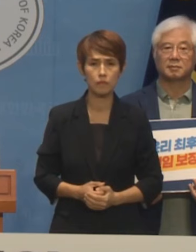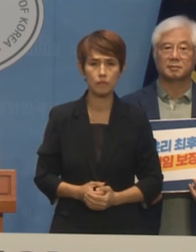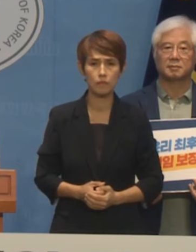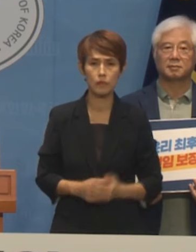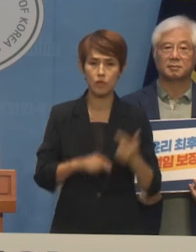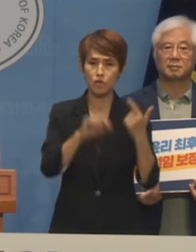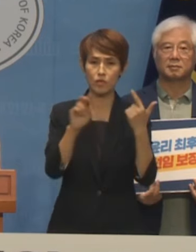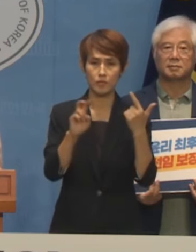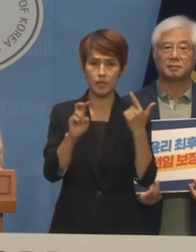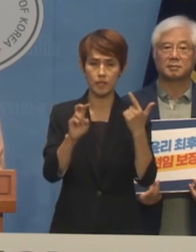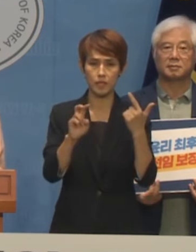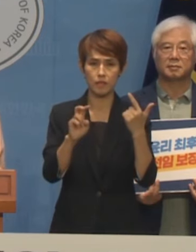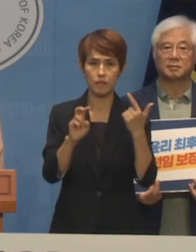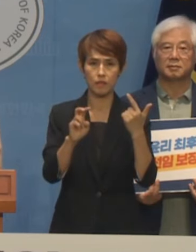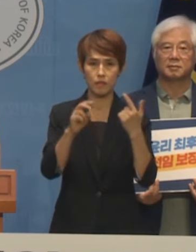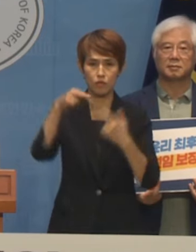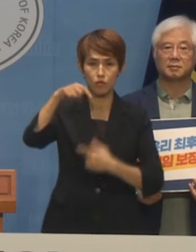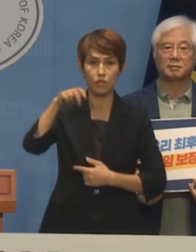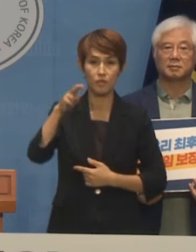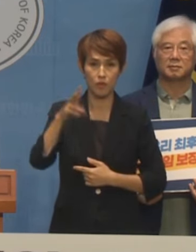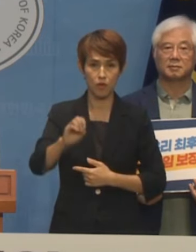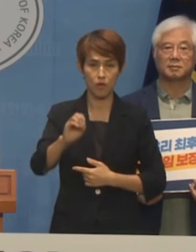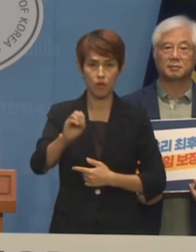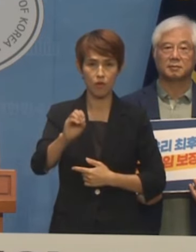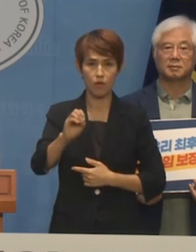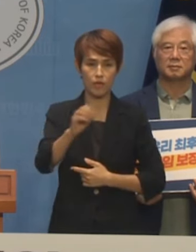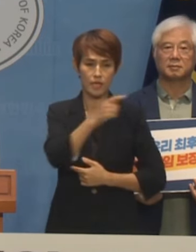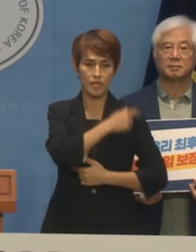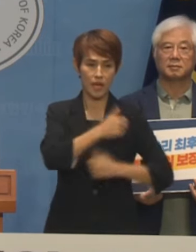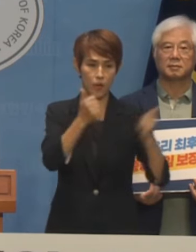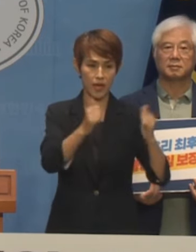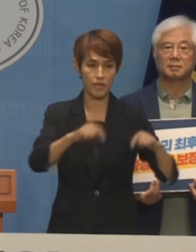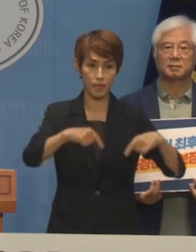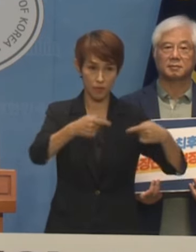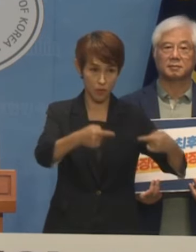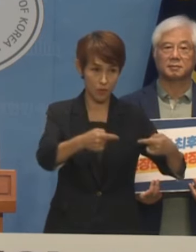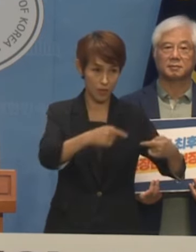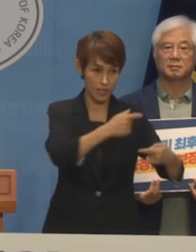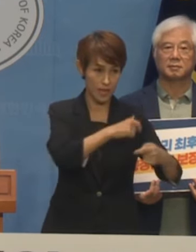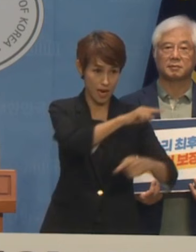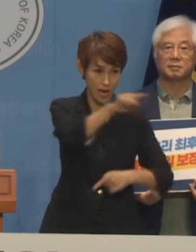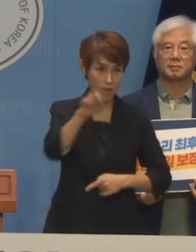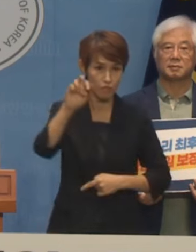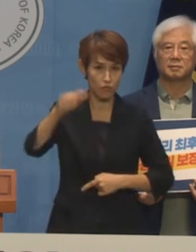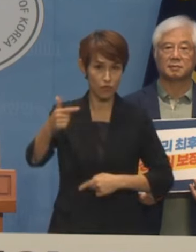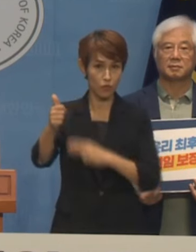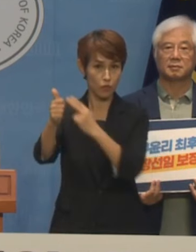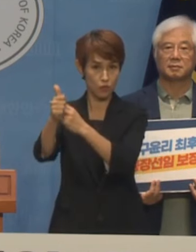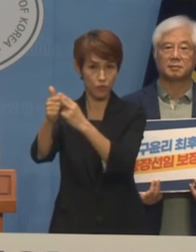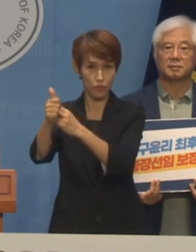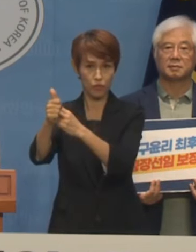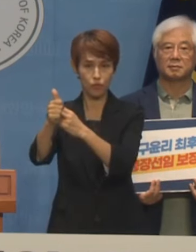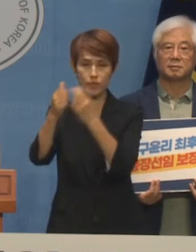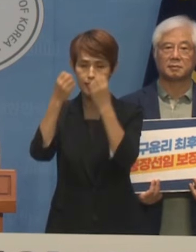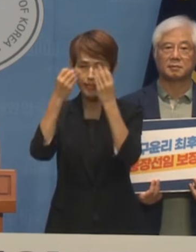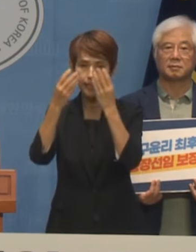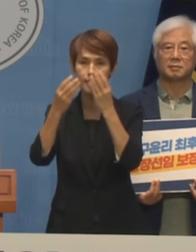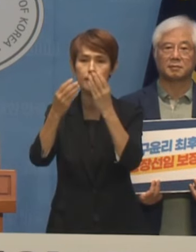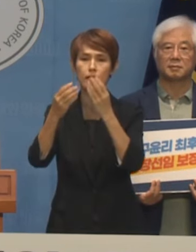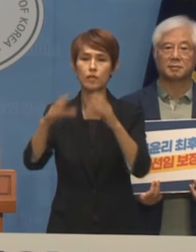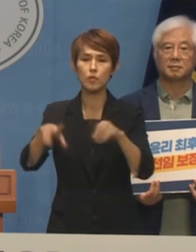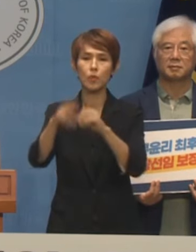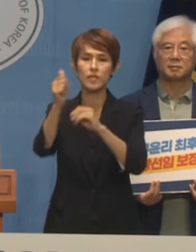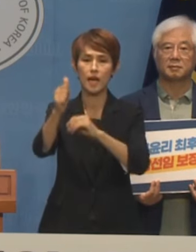6월 21일 열린 숙명학원 2차 이사회에 참석한 이사들이 문 교수를 신임 총장으로